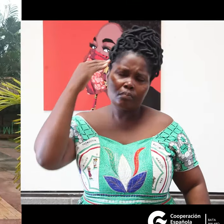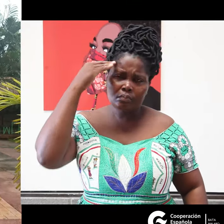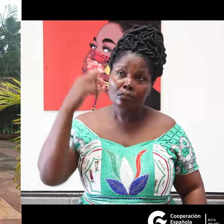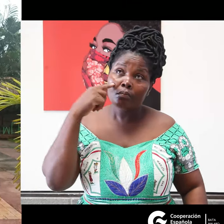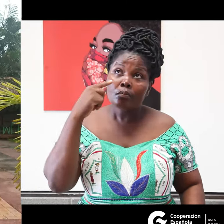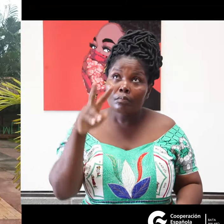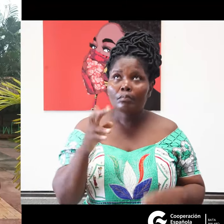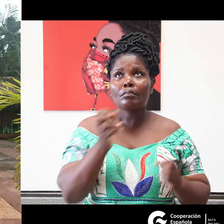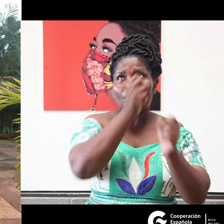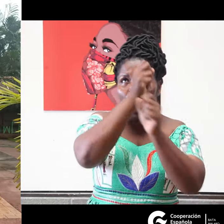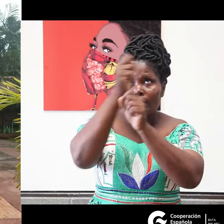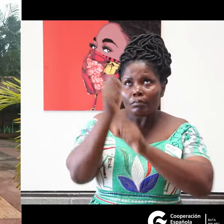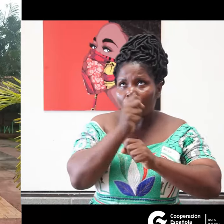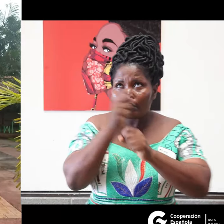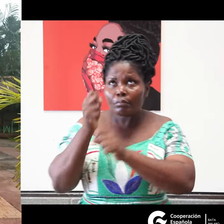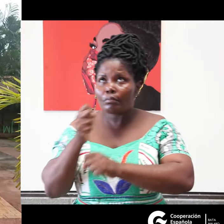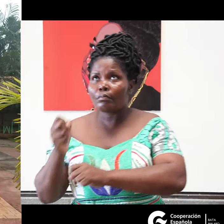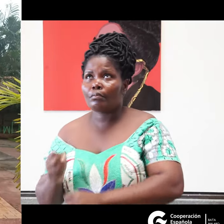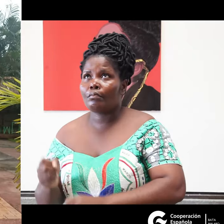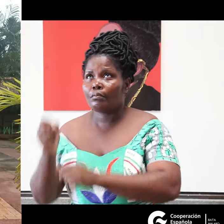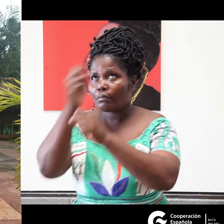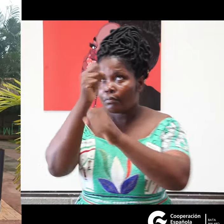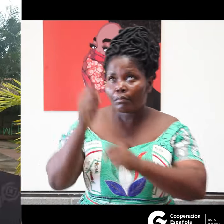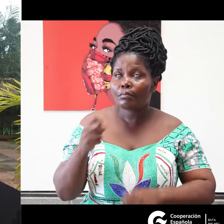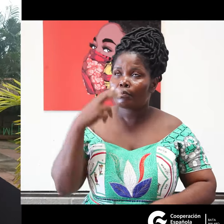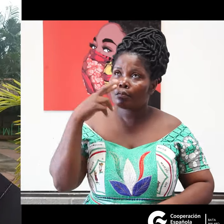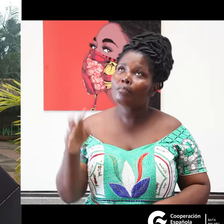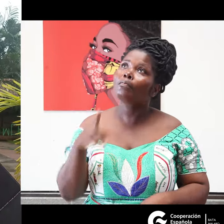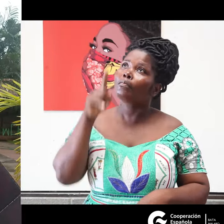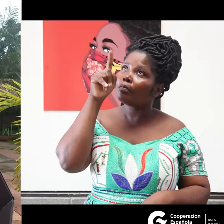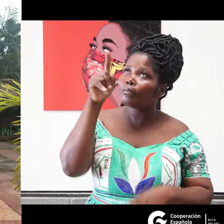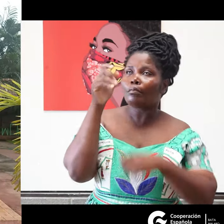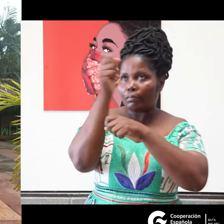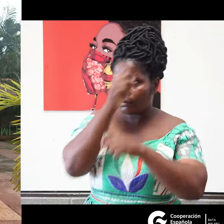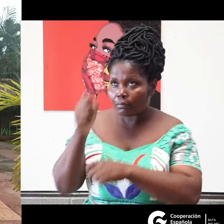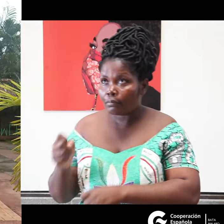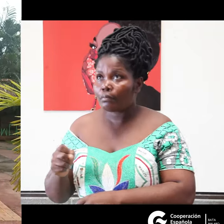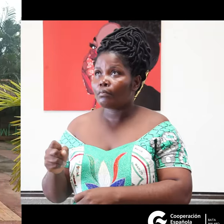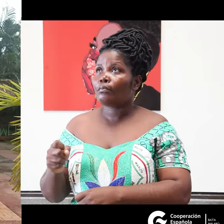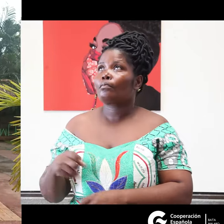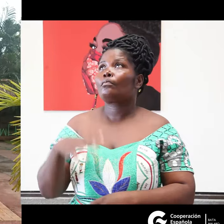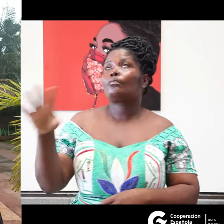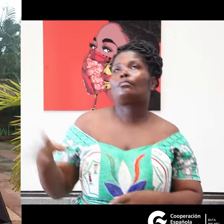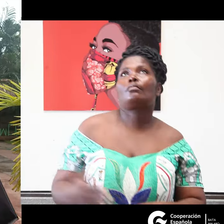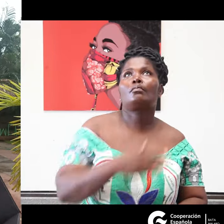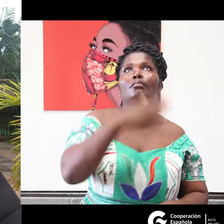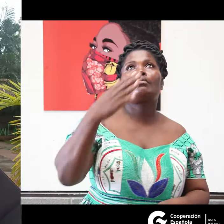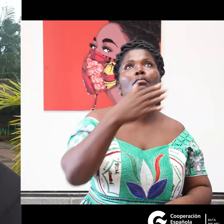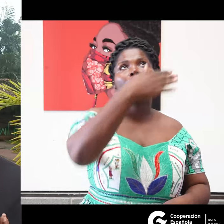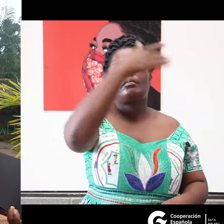una cometa. Una cometa. Es una cometa, ¿vale? El cometa ya es de astros.